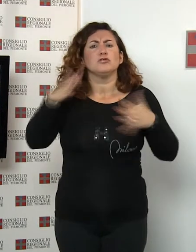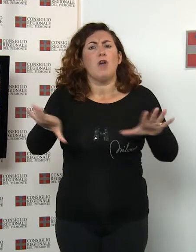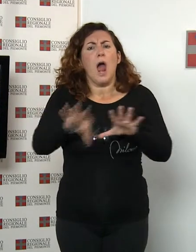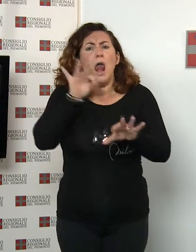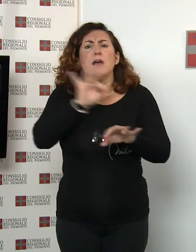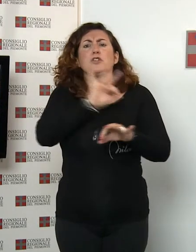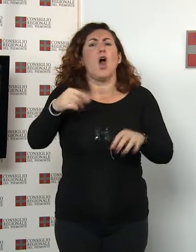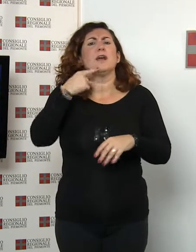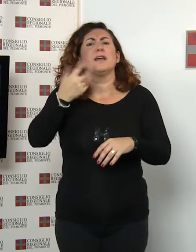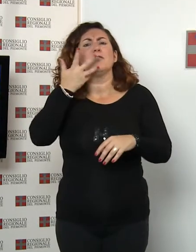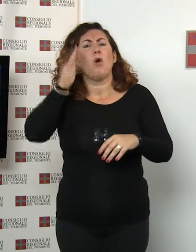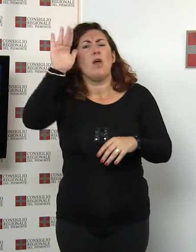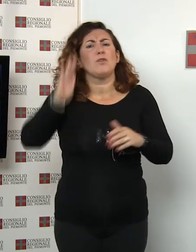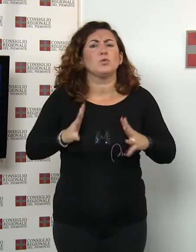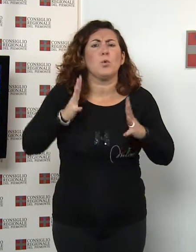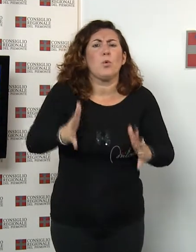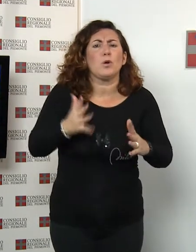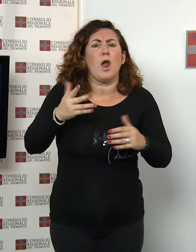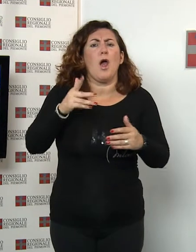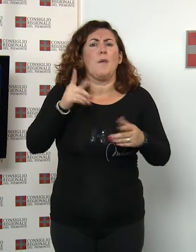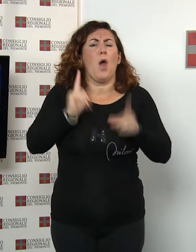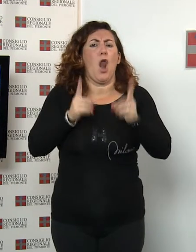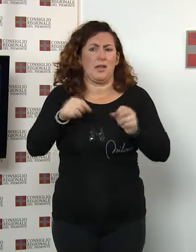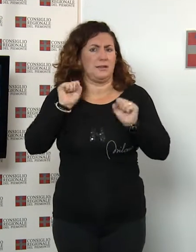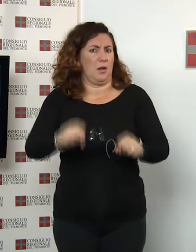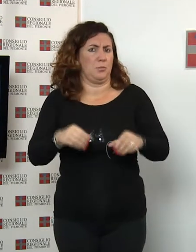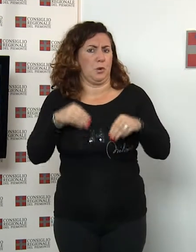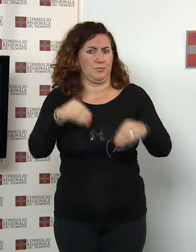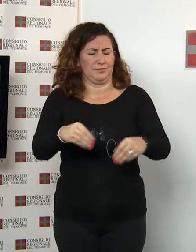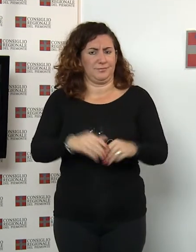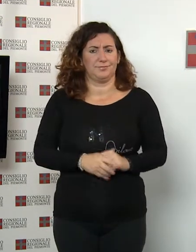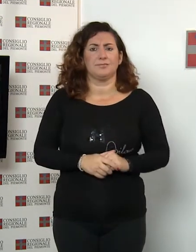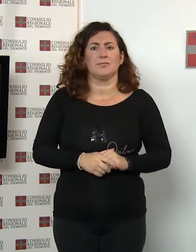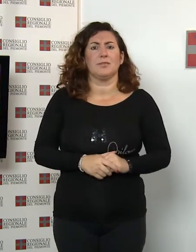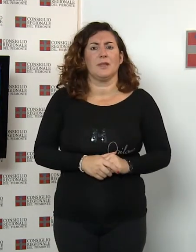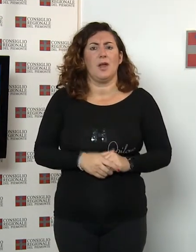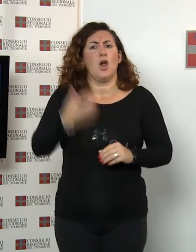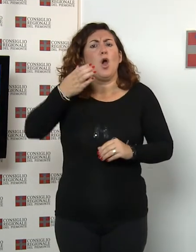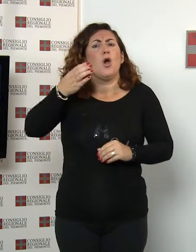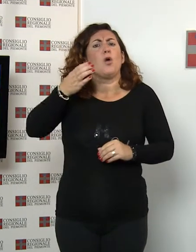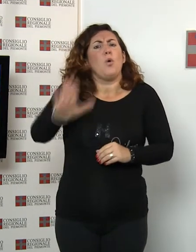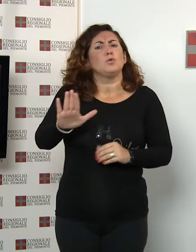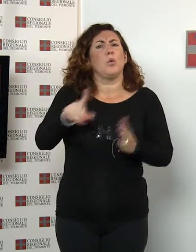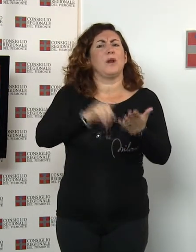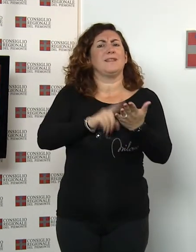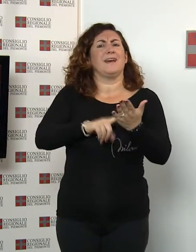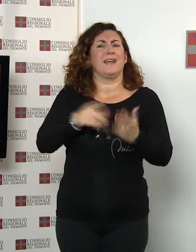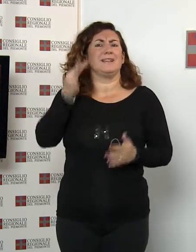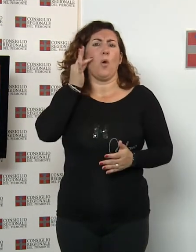politica per una cultura dei diritti umani cultura dei diritti umani e della non violenza sono due facce della stessa medaglia